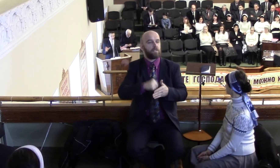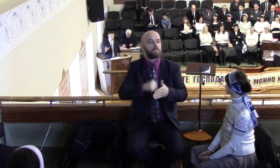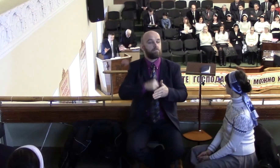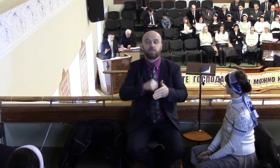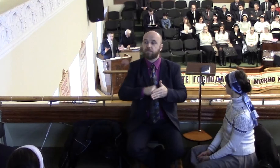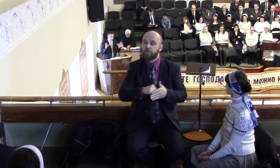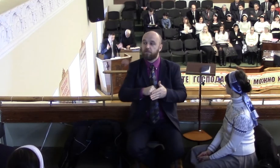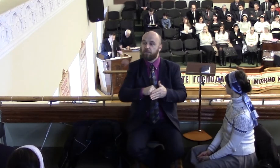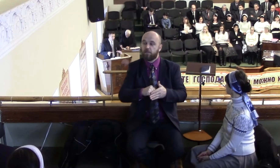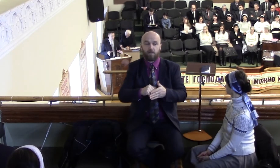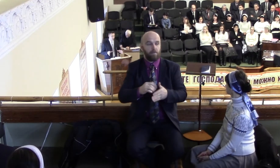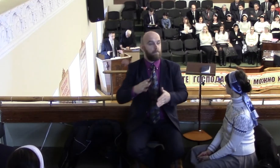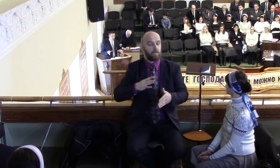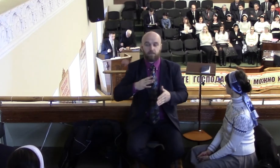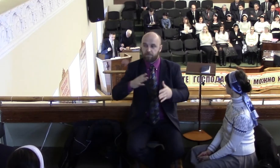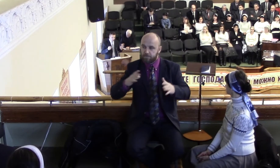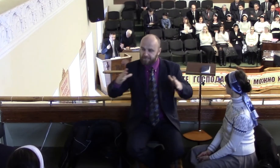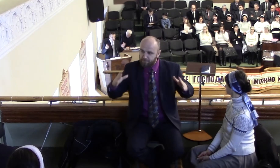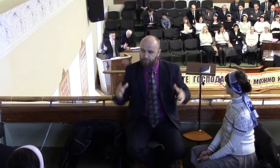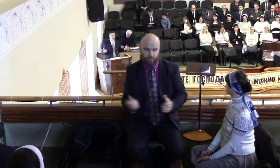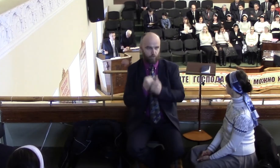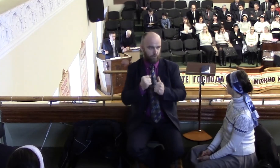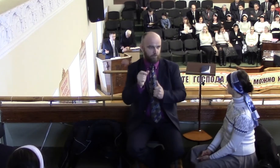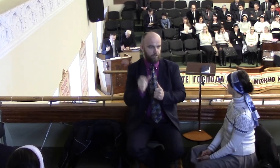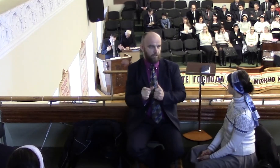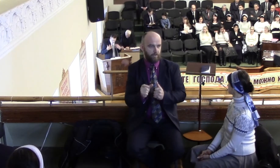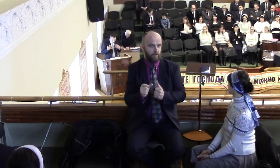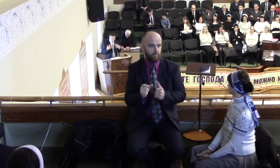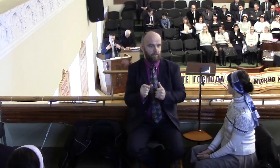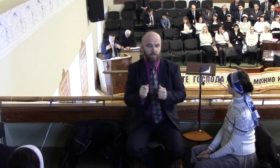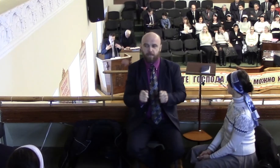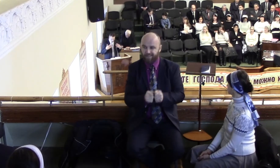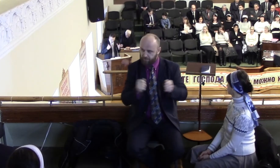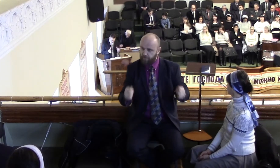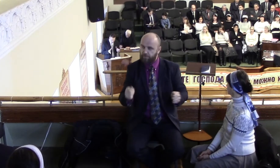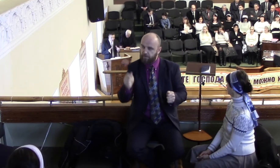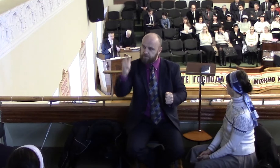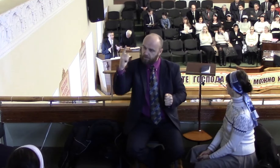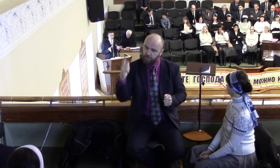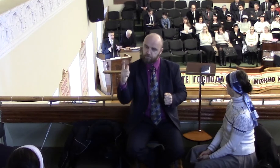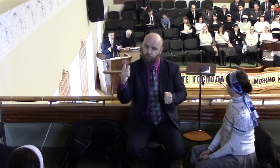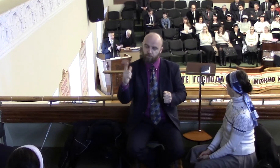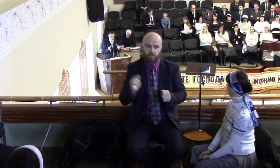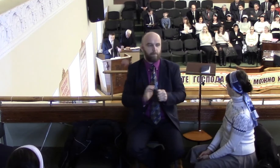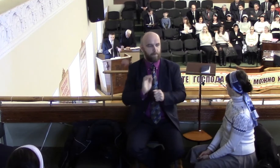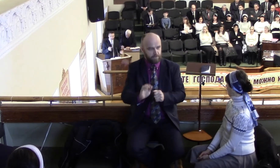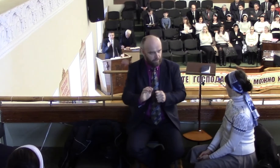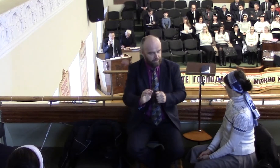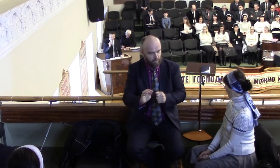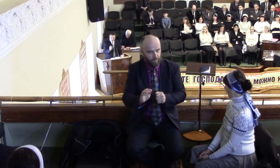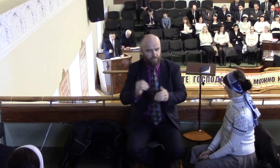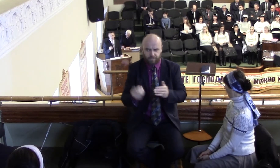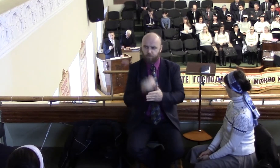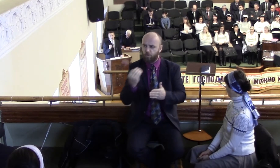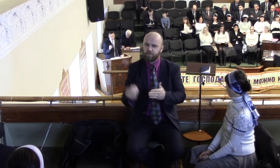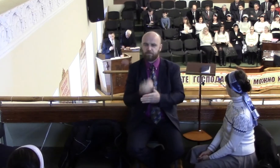человеком? Ну, конечно же, прежде всего раскрывается Господь. И я хочу повторить, послание показывает, Господь